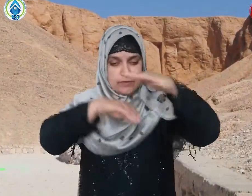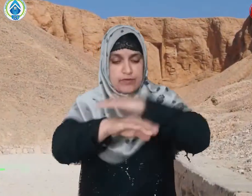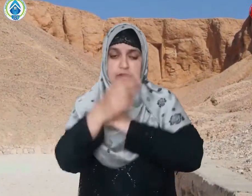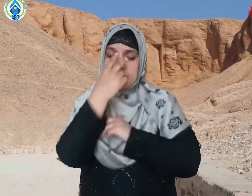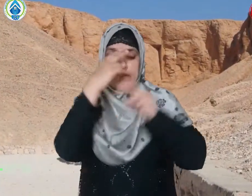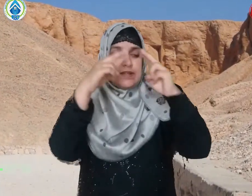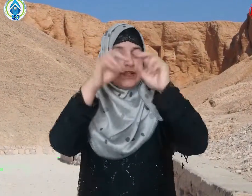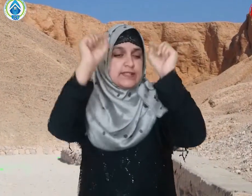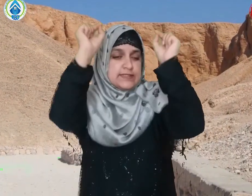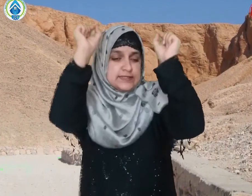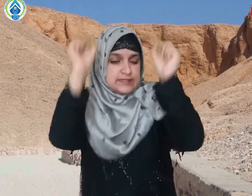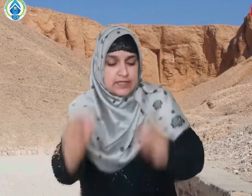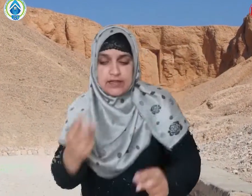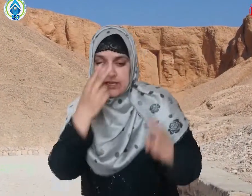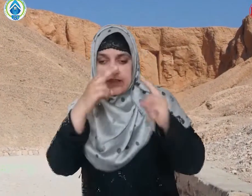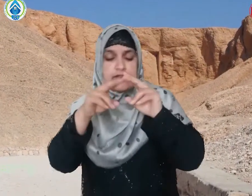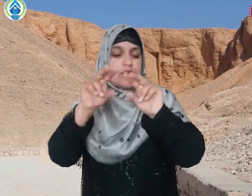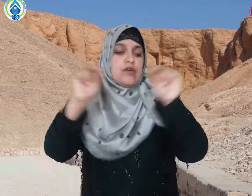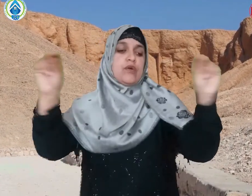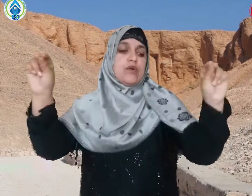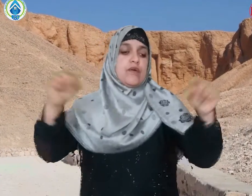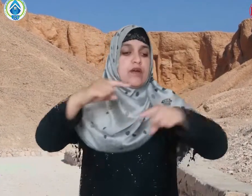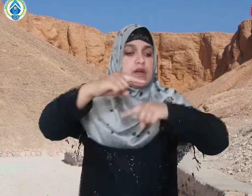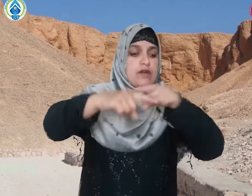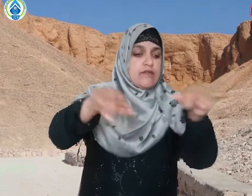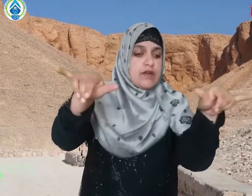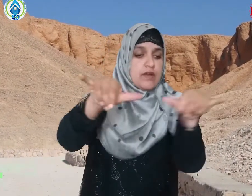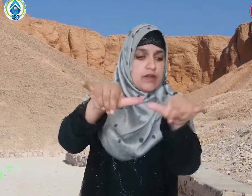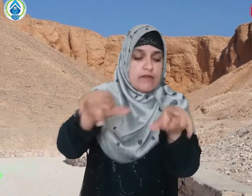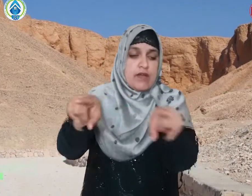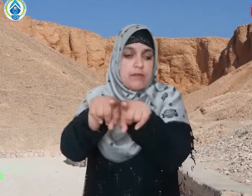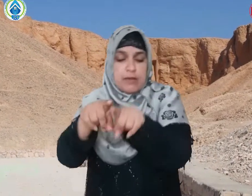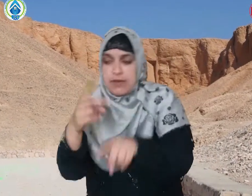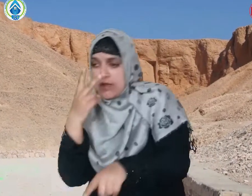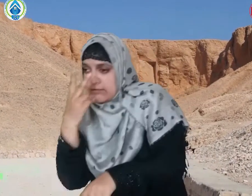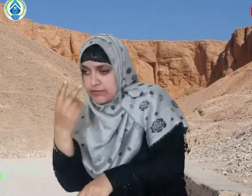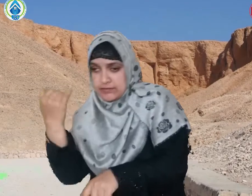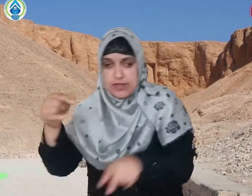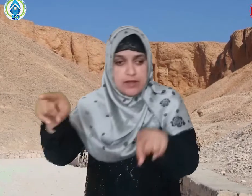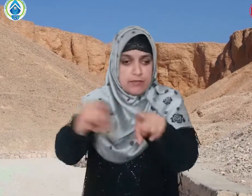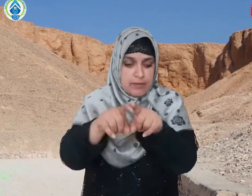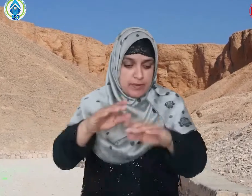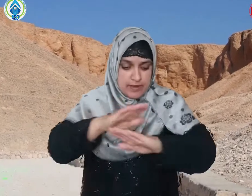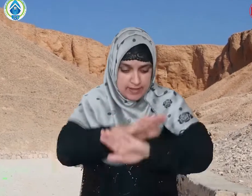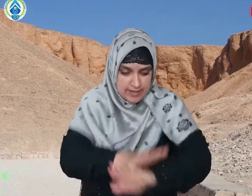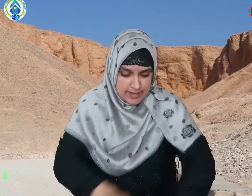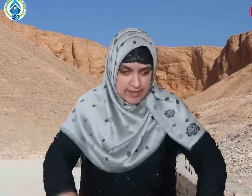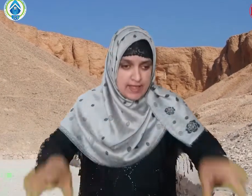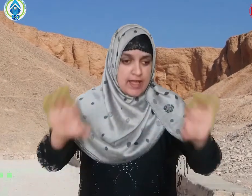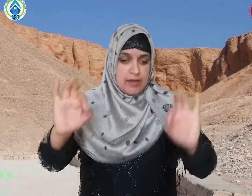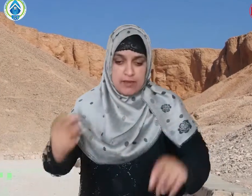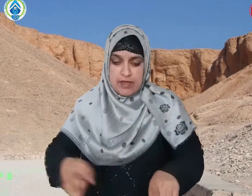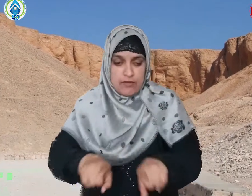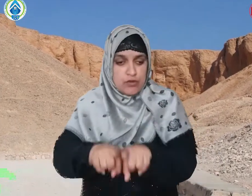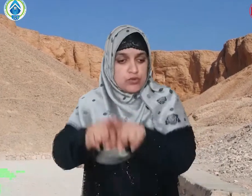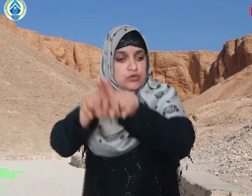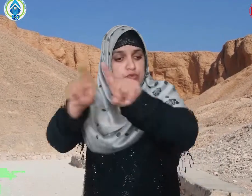لاش موجود ہوتی ہے، اور اس چیمبر یا کمرے کے ارد گرد وہ تمام اشیاء پڑی ہوتی ہیں جس کے متعلق مصریوں کا یہ عقیدہ تھا